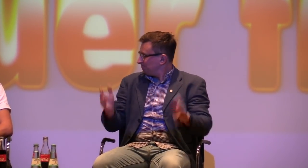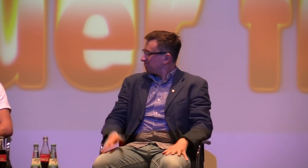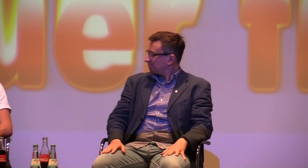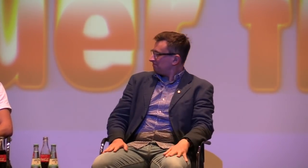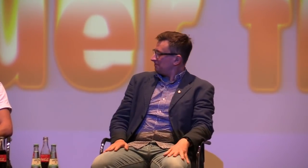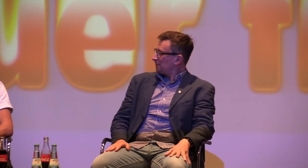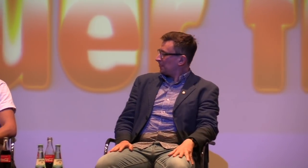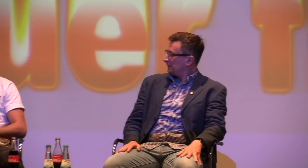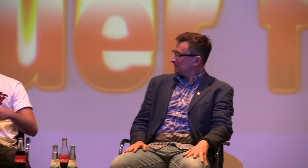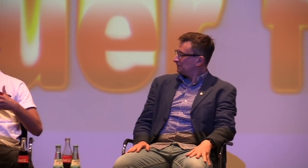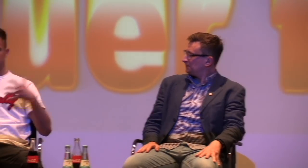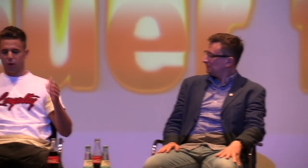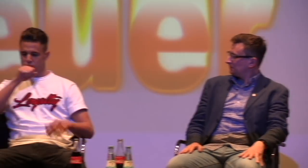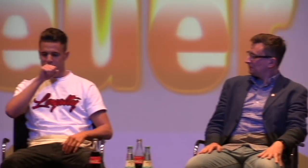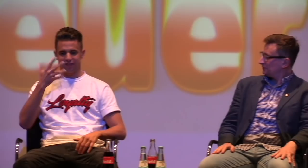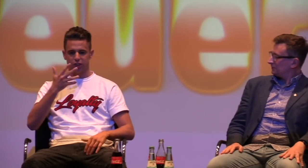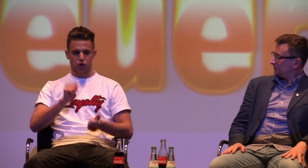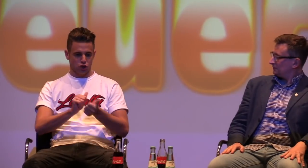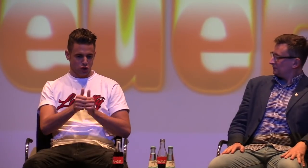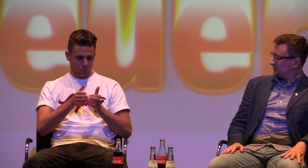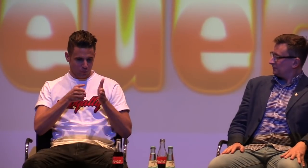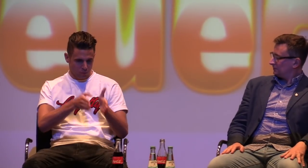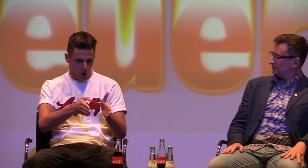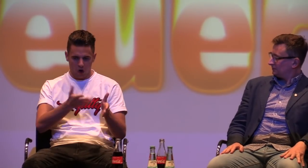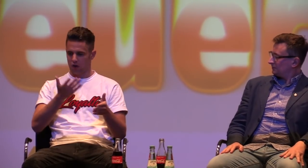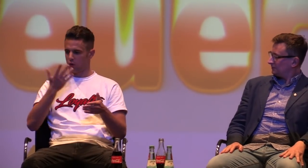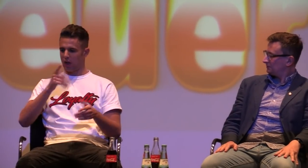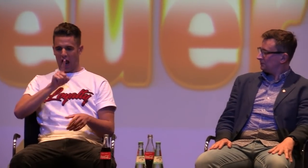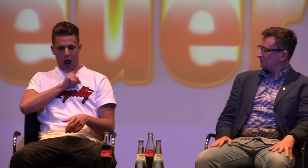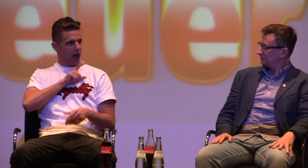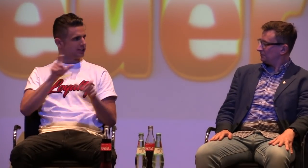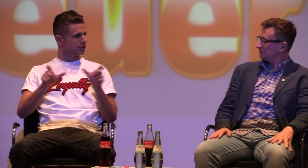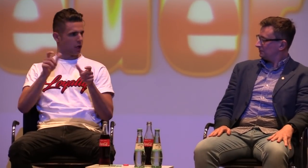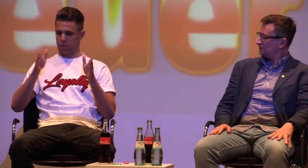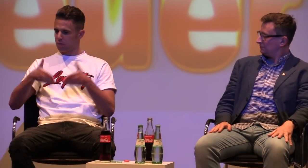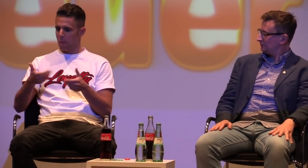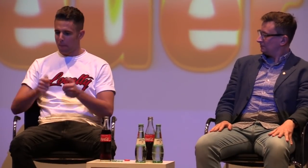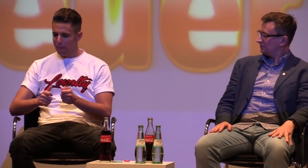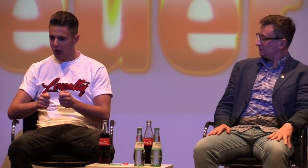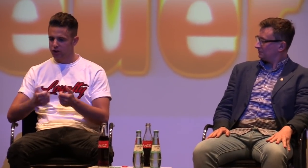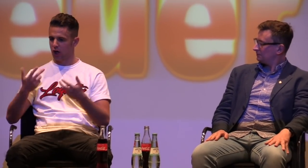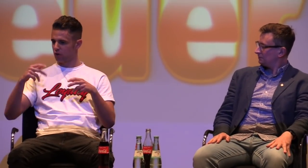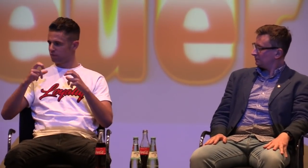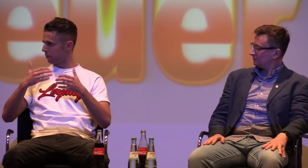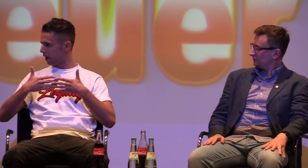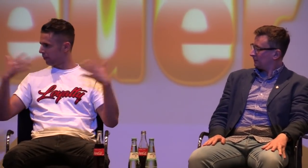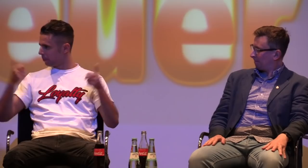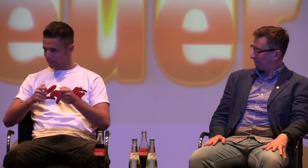ja, Punkte sind halt auch so, dass das so schnell im Internet einfach ist. Es ist so, viele